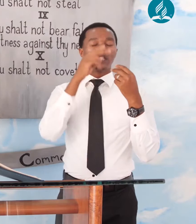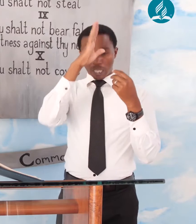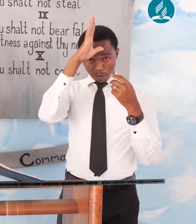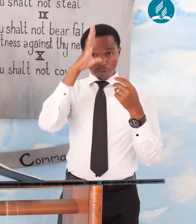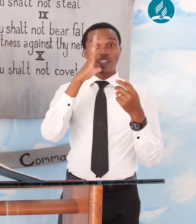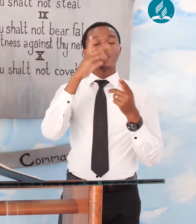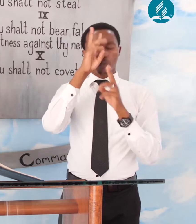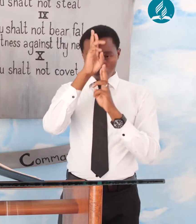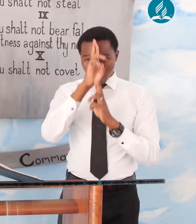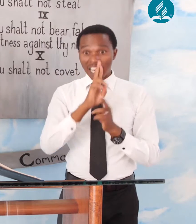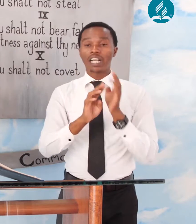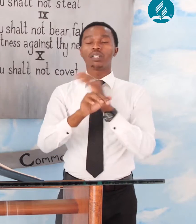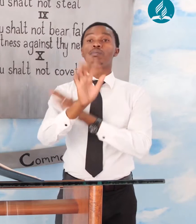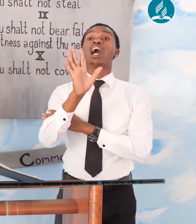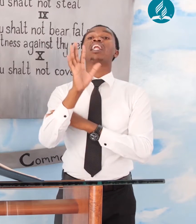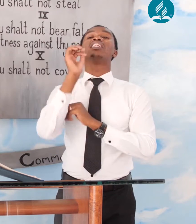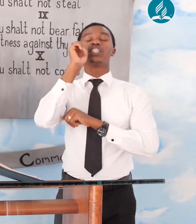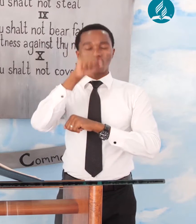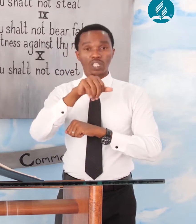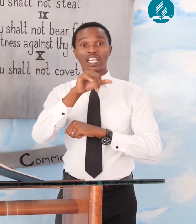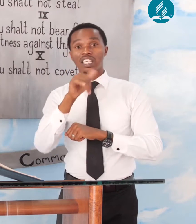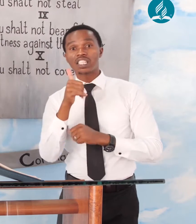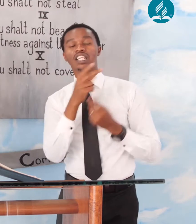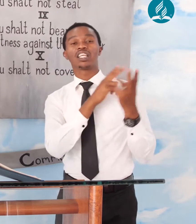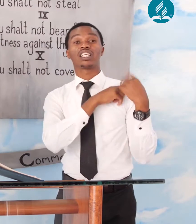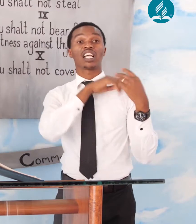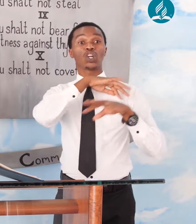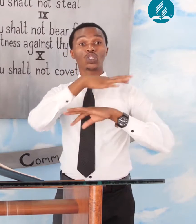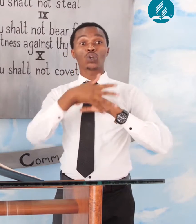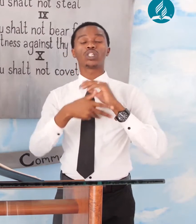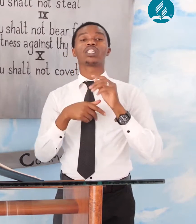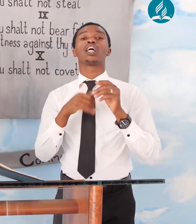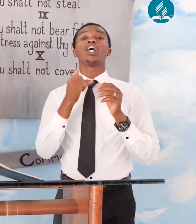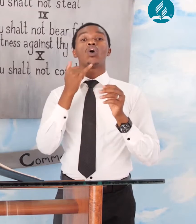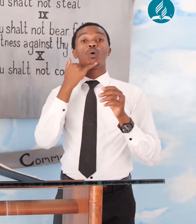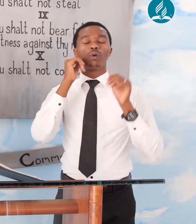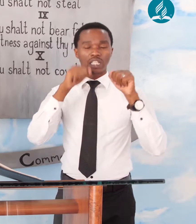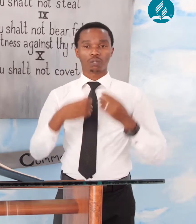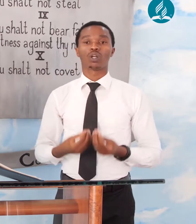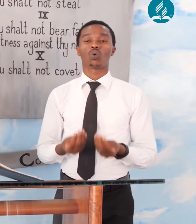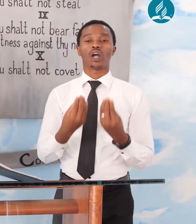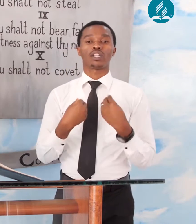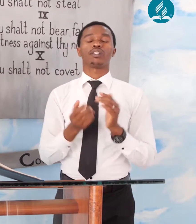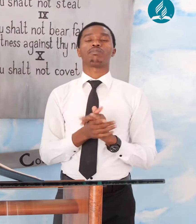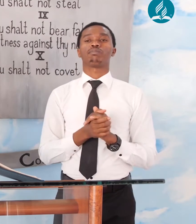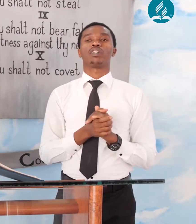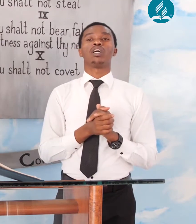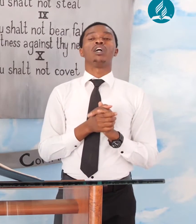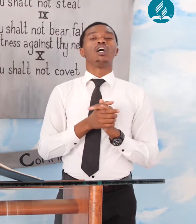cyane izindi nshingano zose zishobora guhabwa umwana w'umuntu. Ndagira